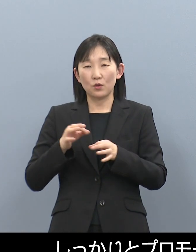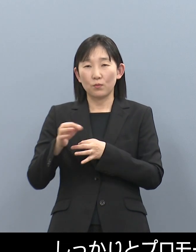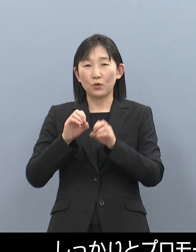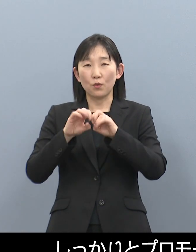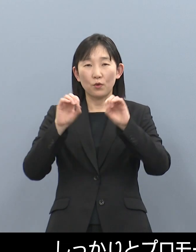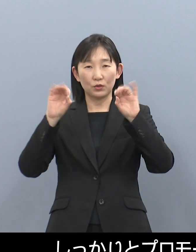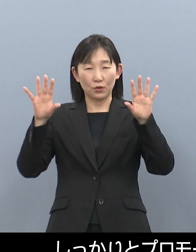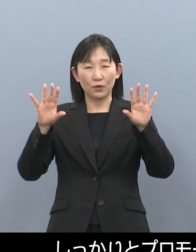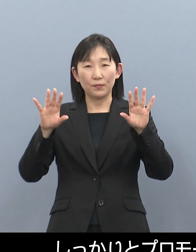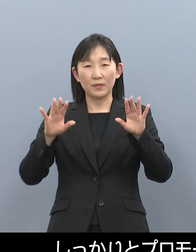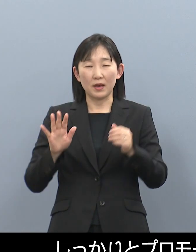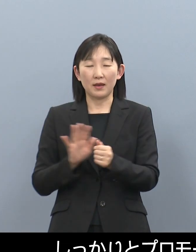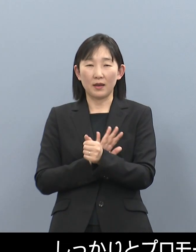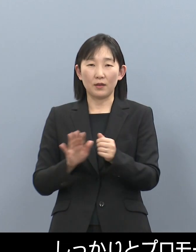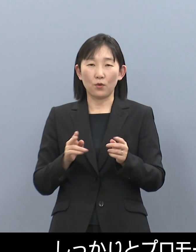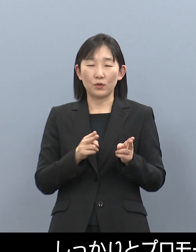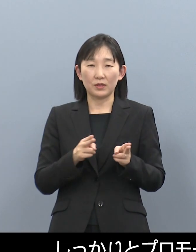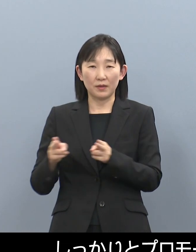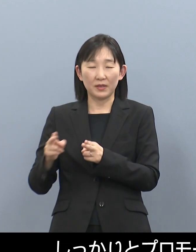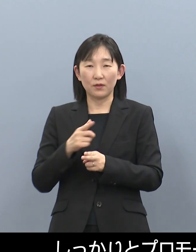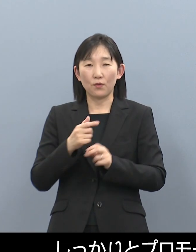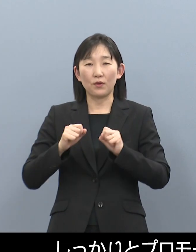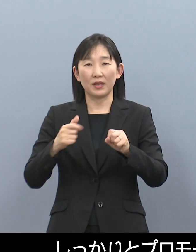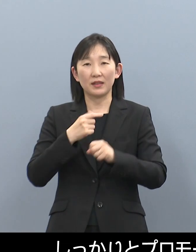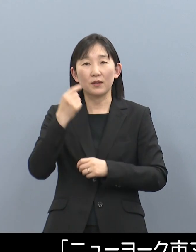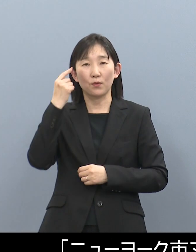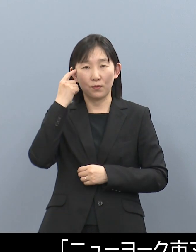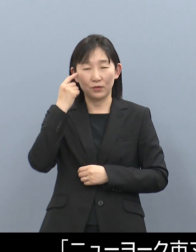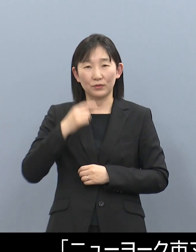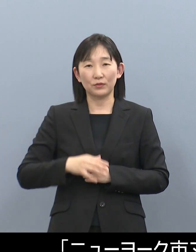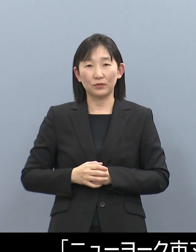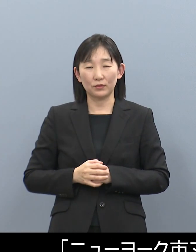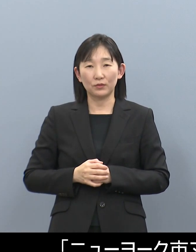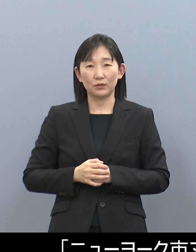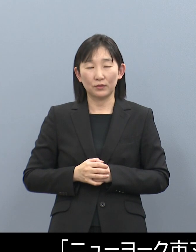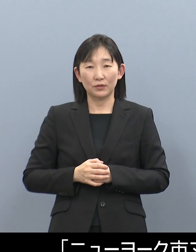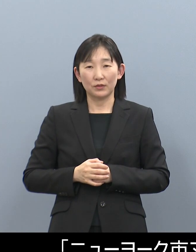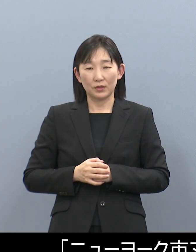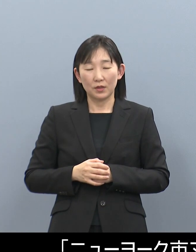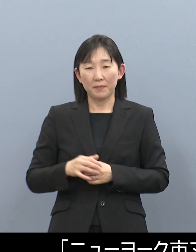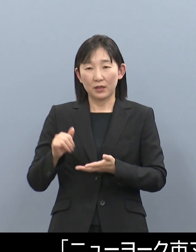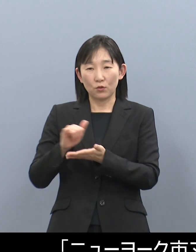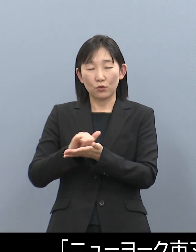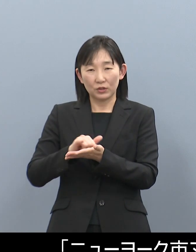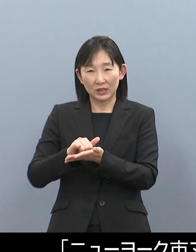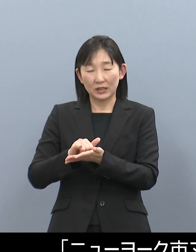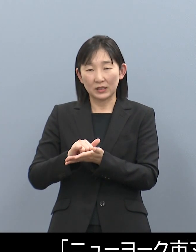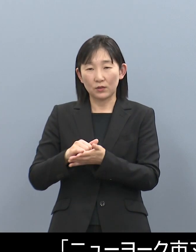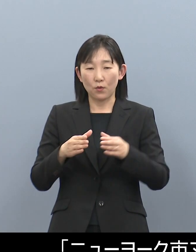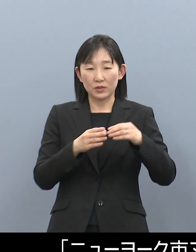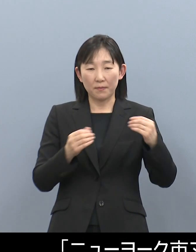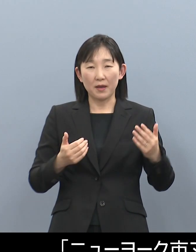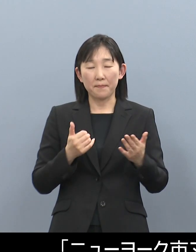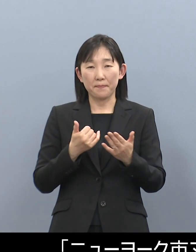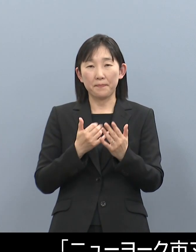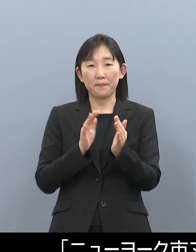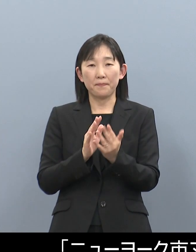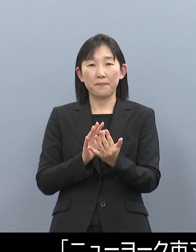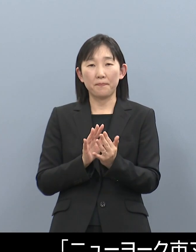の環境づくりを行ってまいりたいと考えております。ニューヨーク市マンハッタンジャパンパレード&ストリートフ